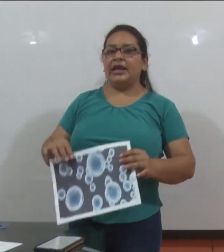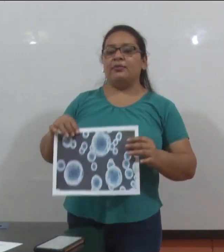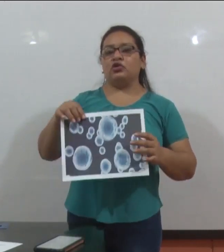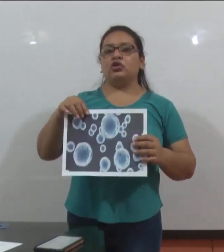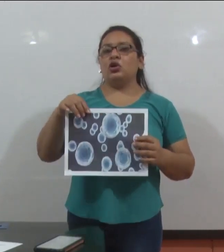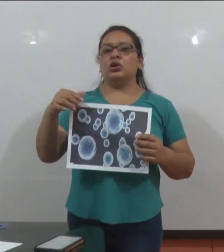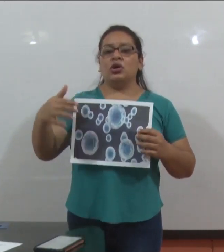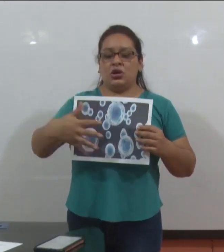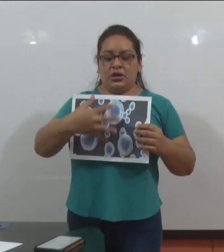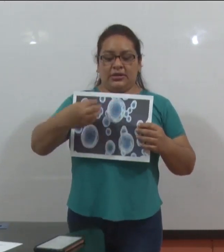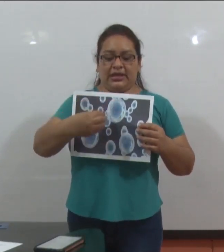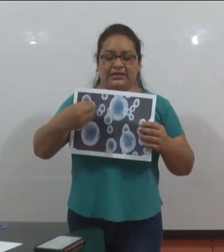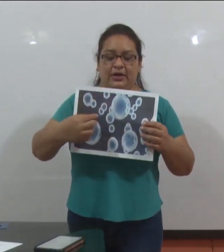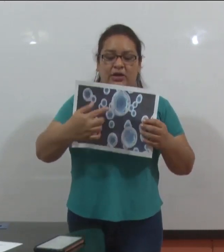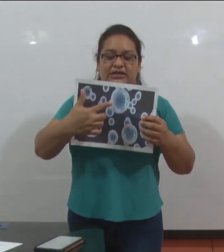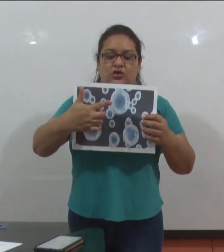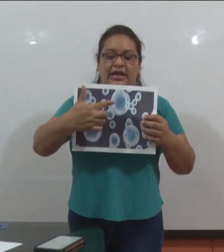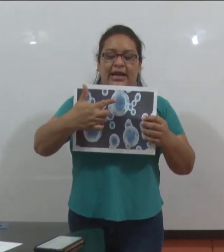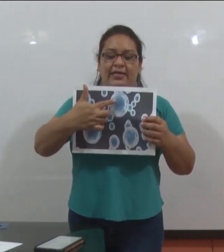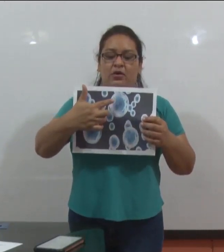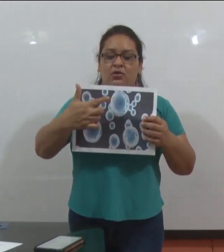el montón de células, sino que cada una